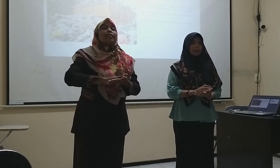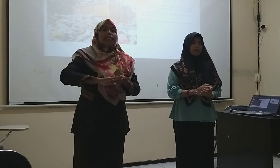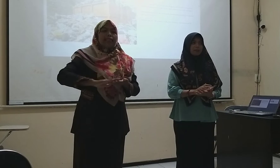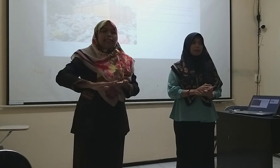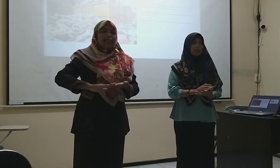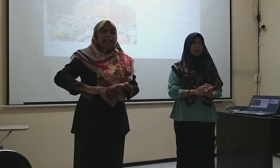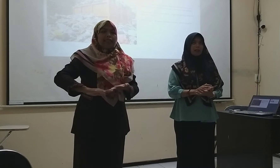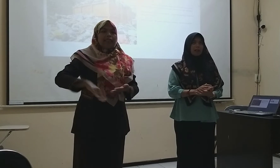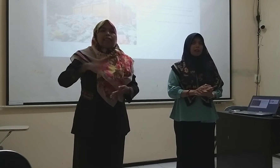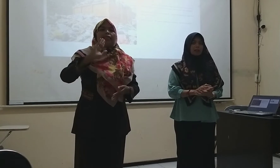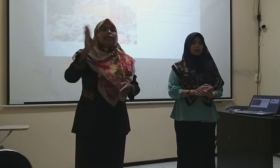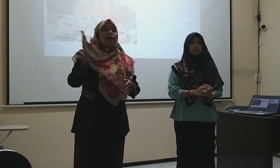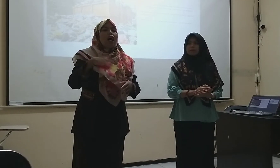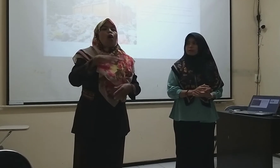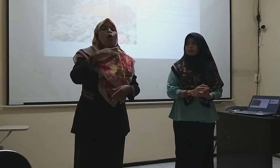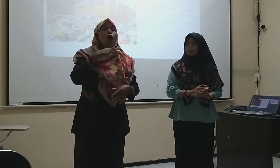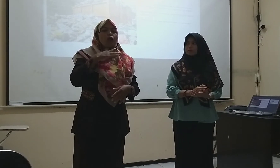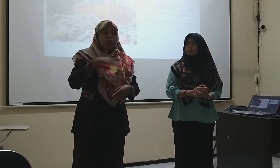Baik, kemudian